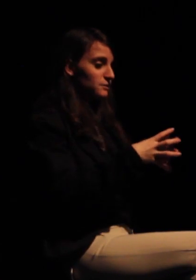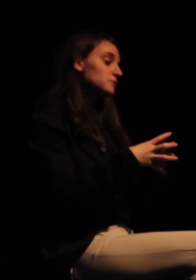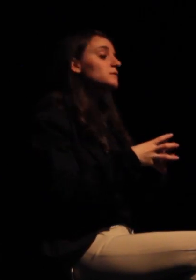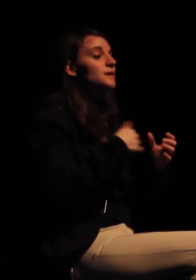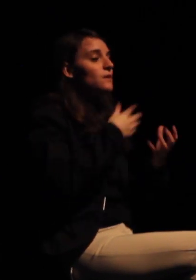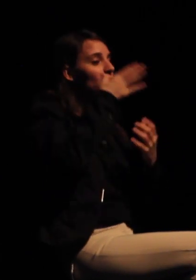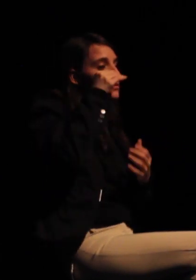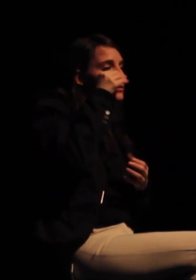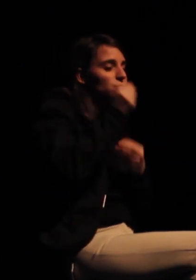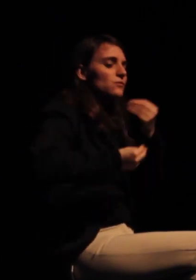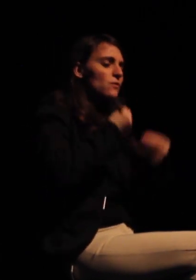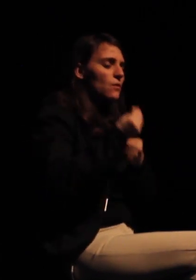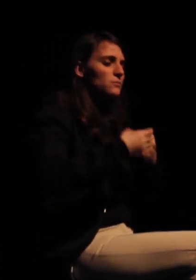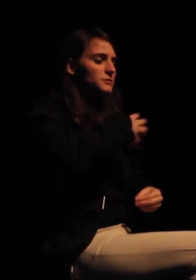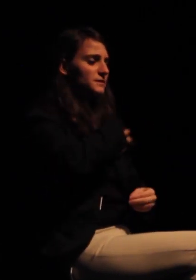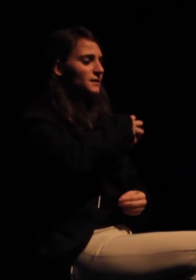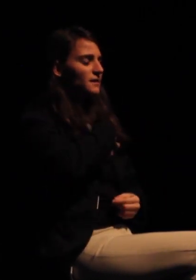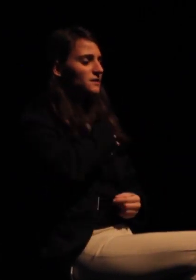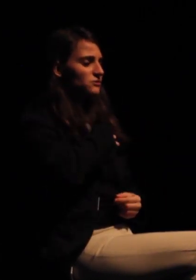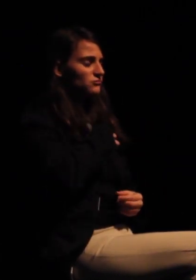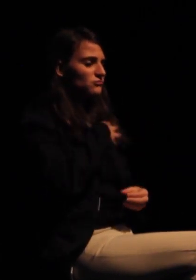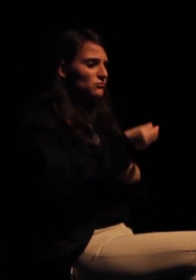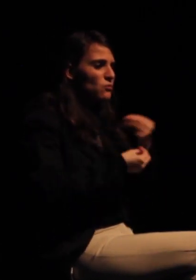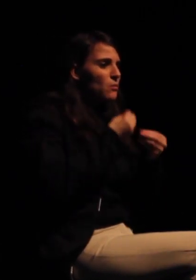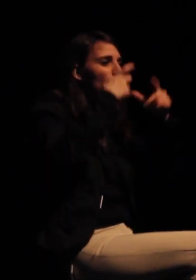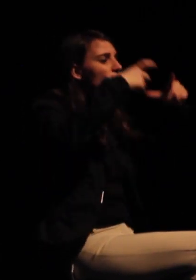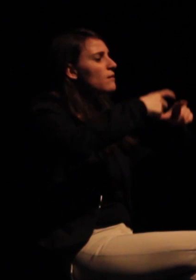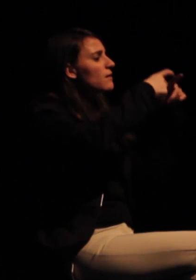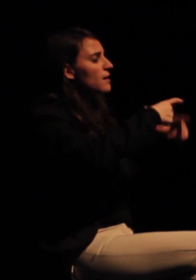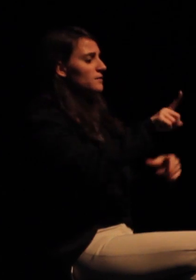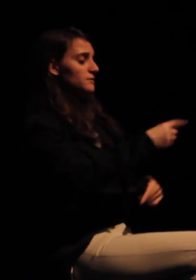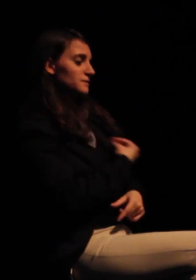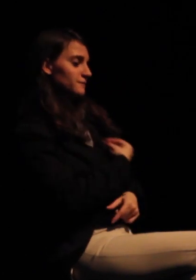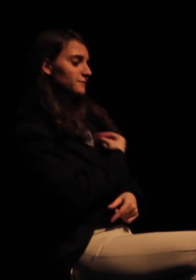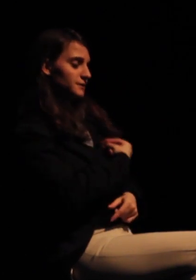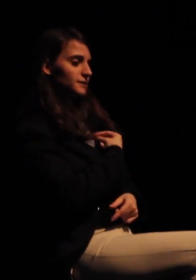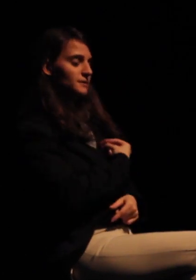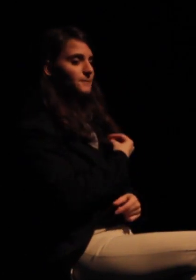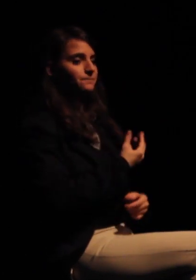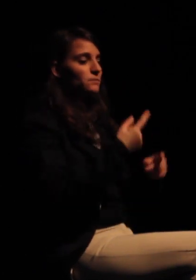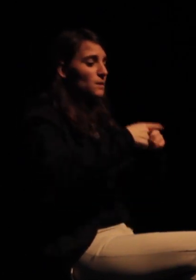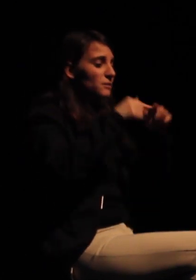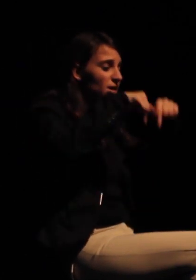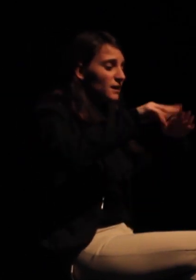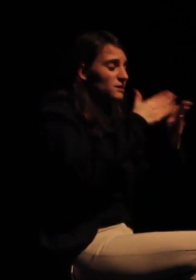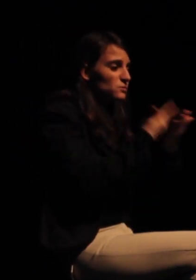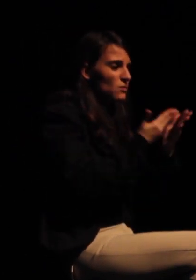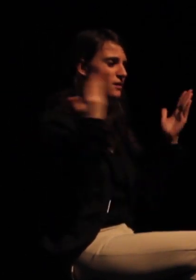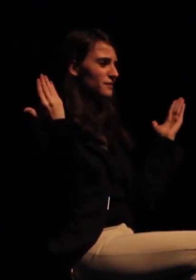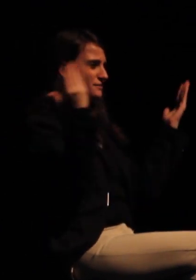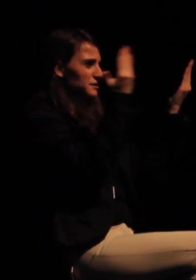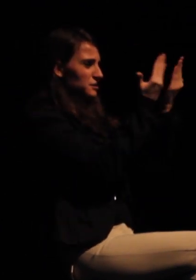ver como é que vocês olham o lugar onde vocês vivem. Porque aqui na escola vocês